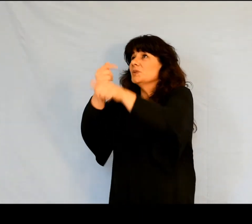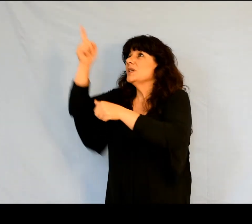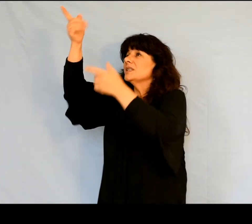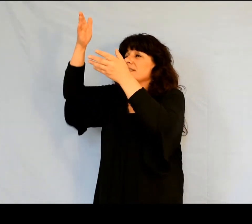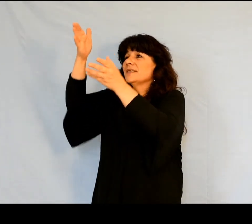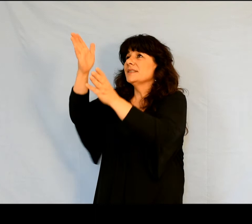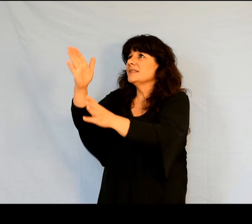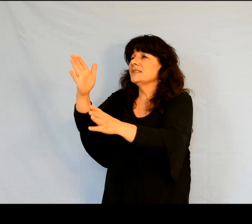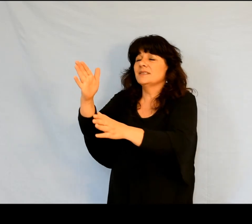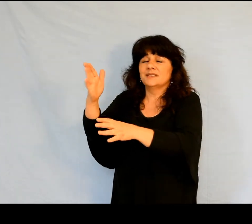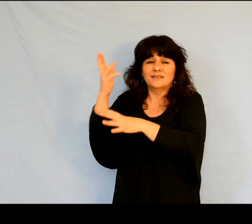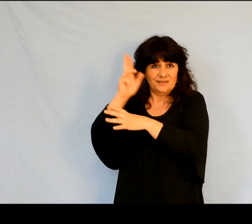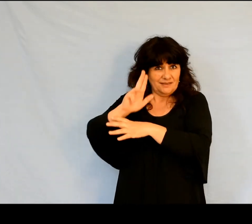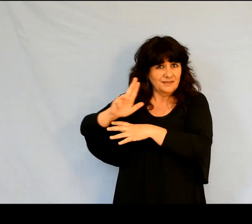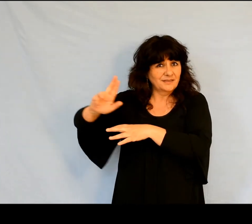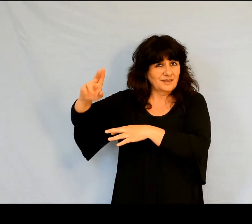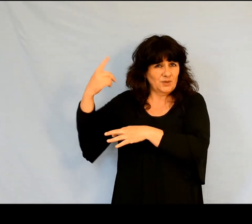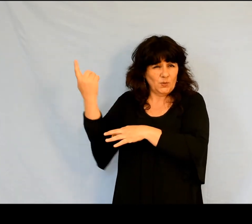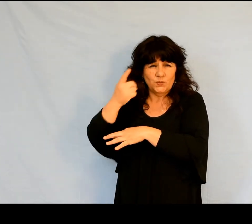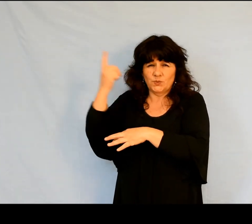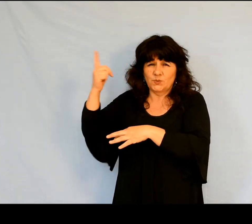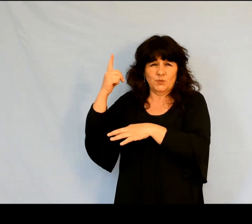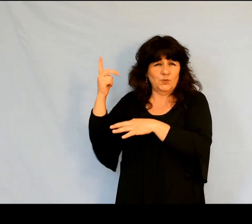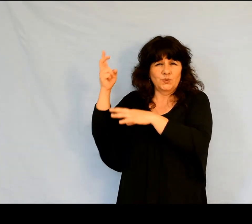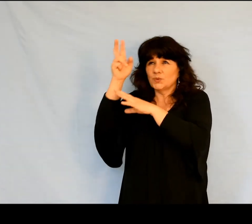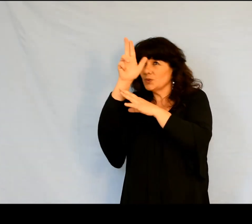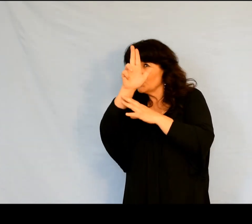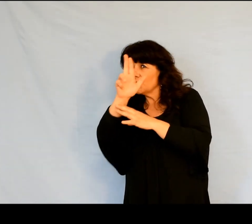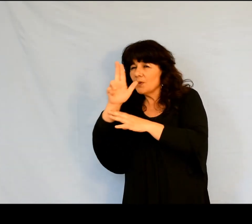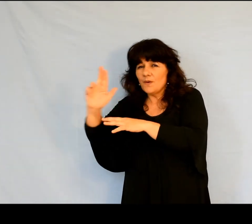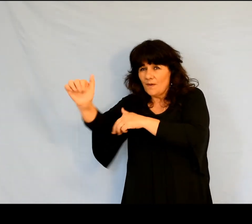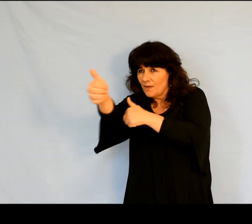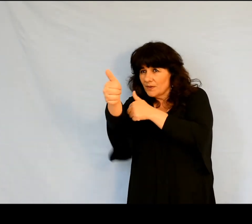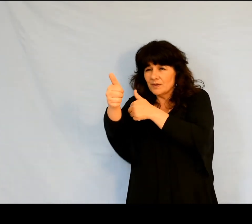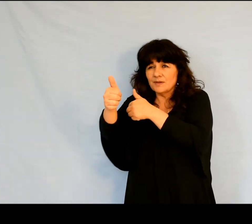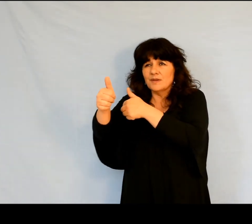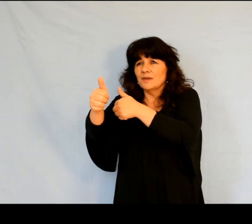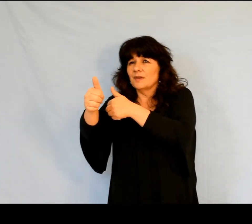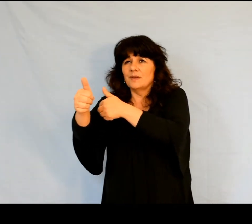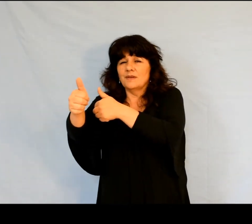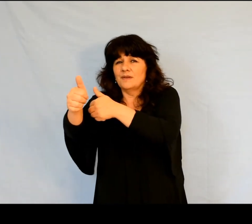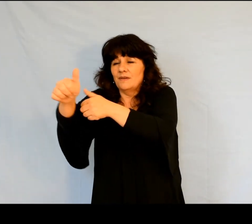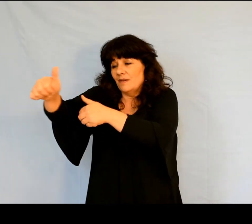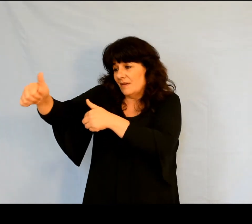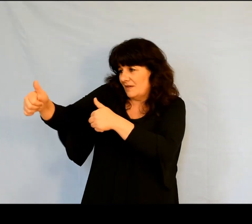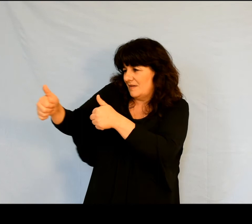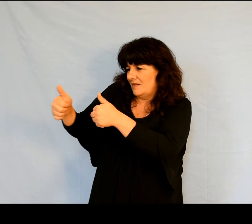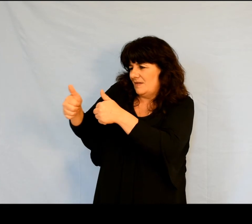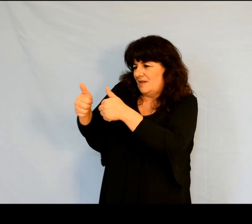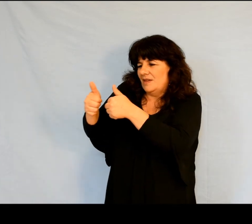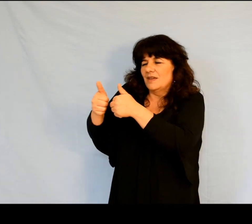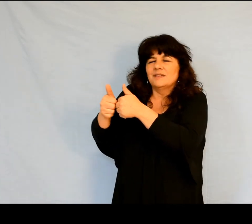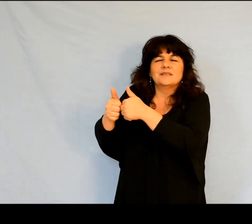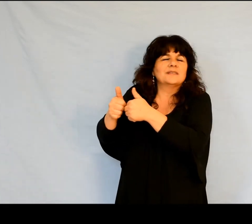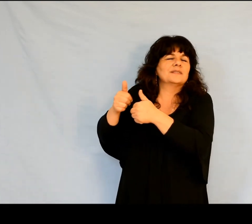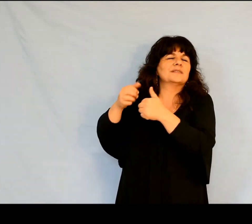le Seigneur devant moi sans relâche. Il est à ma droite, je suis